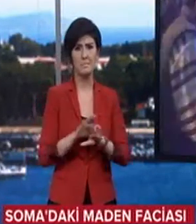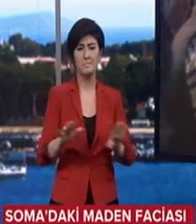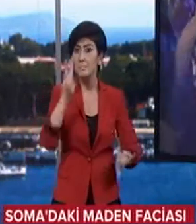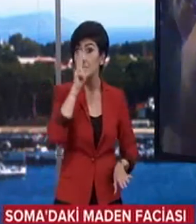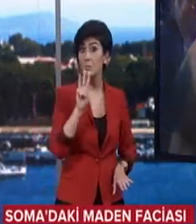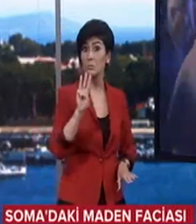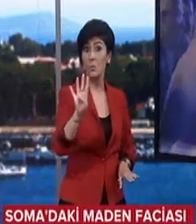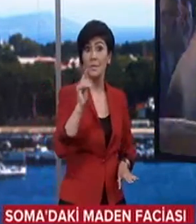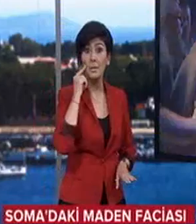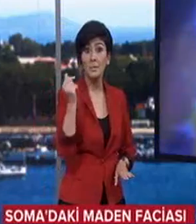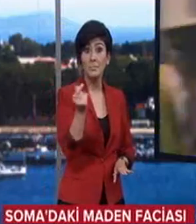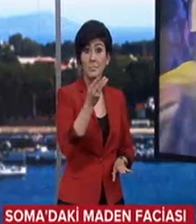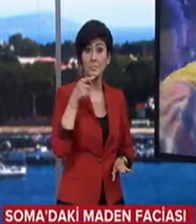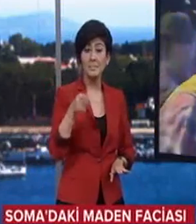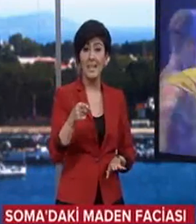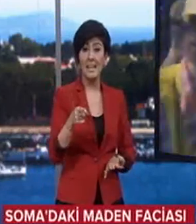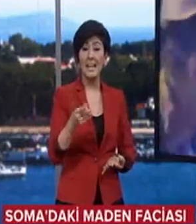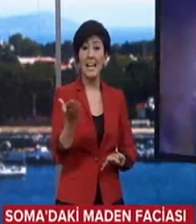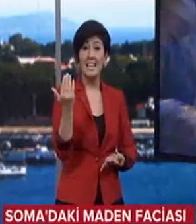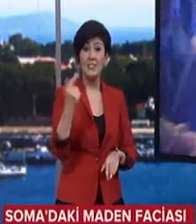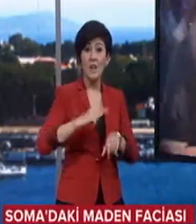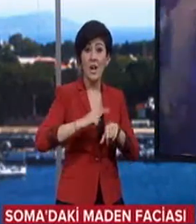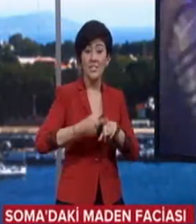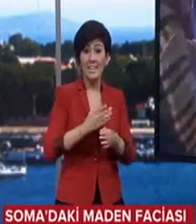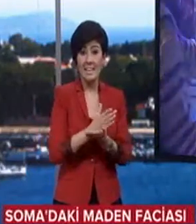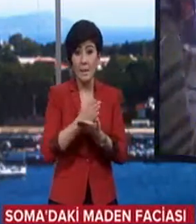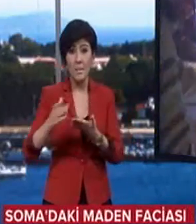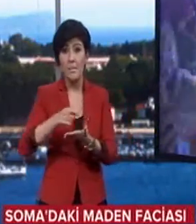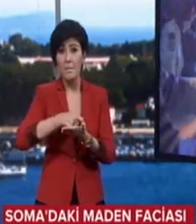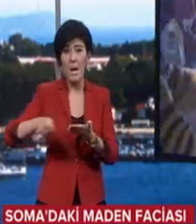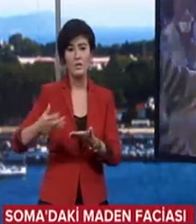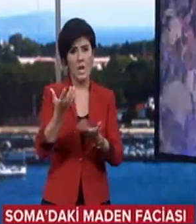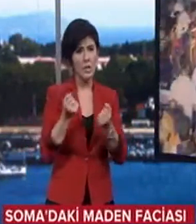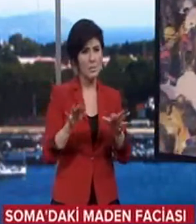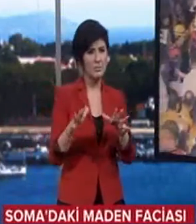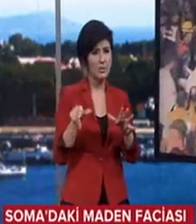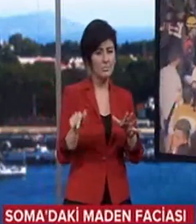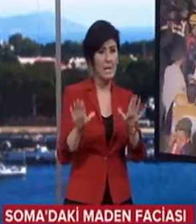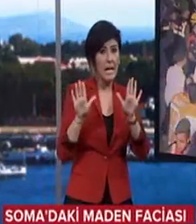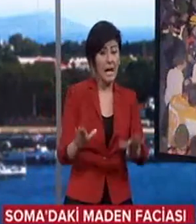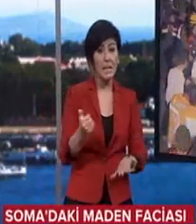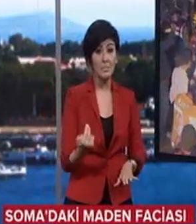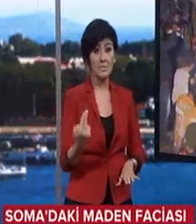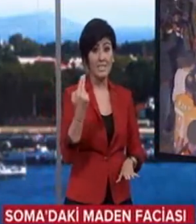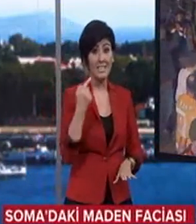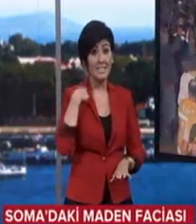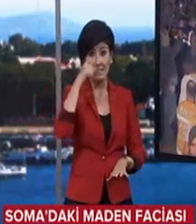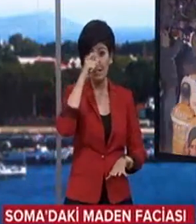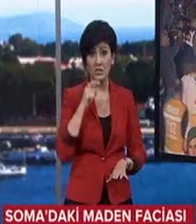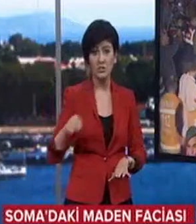tamamladı. 234 madenci yakını gelecek haftadan itibaren maaşlarını alabilecek. Kalan 67